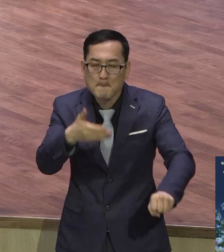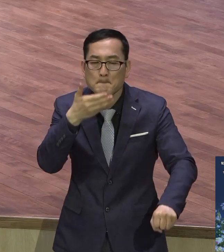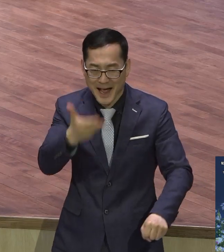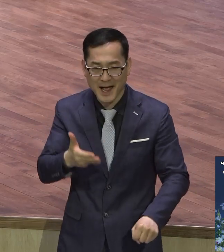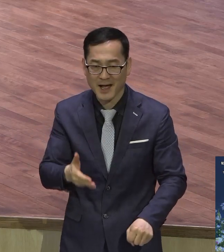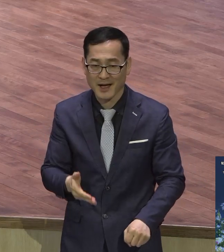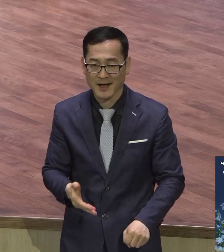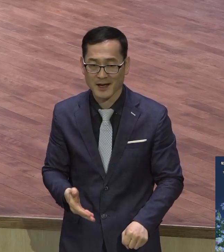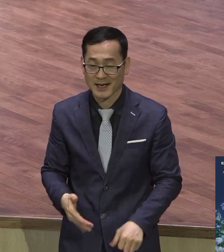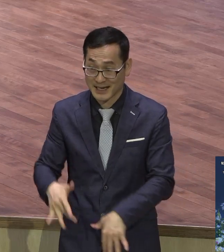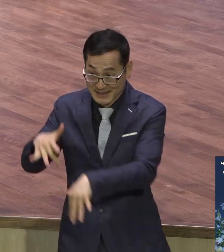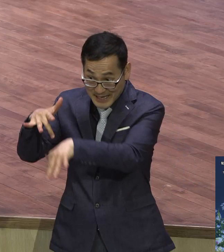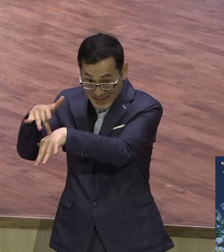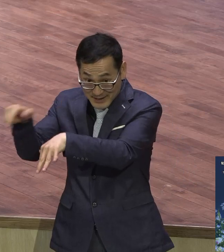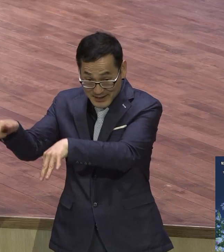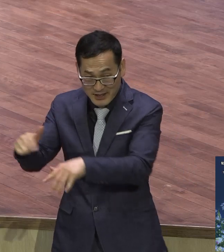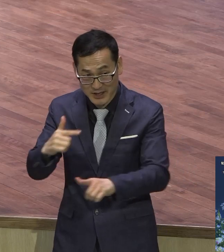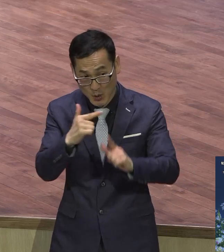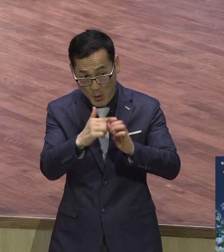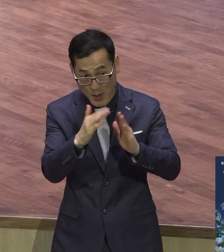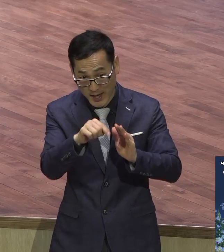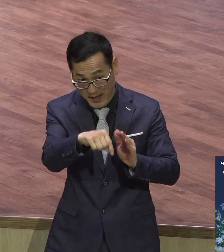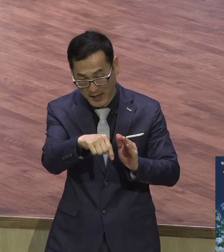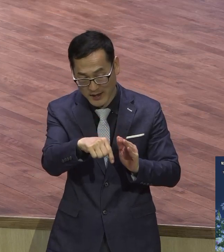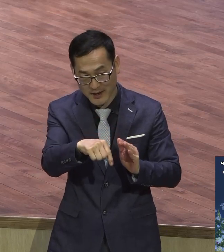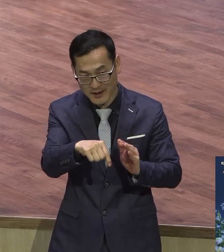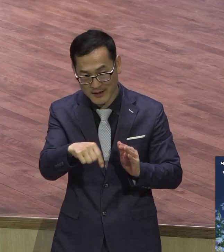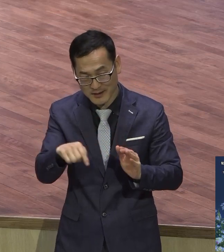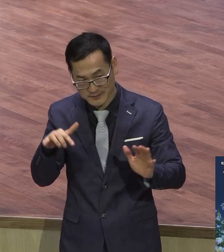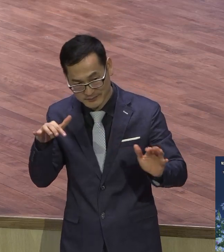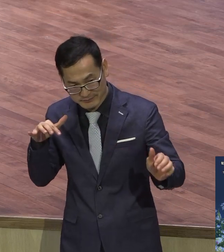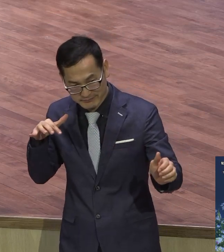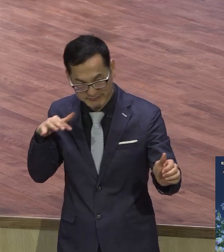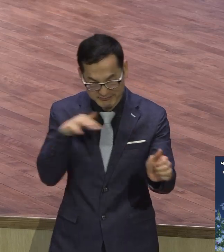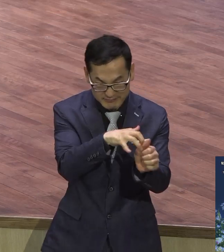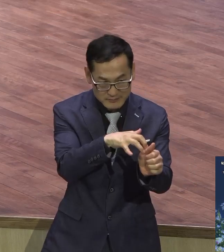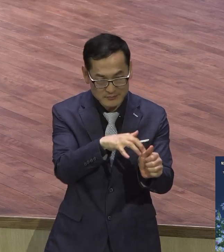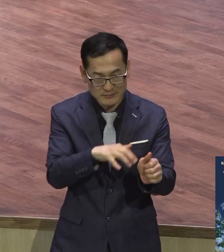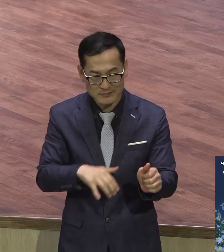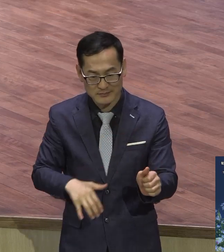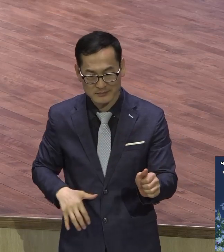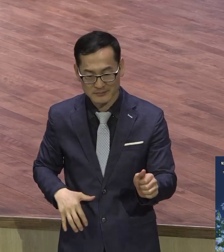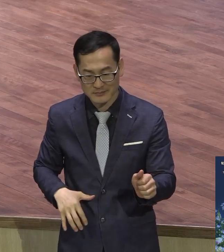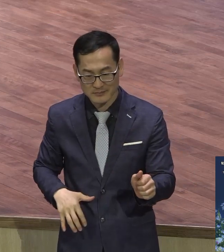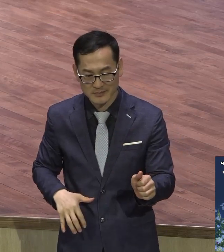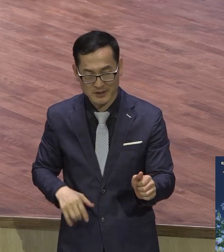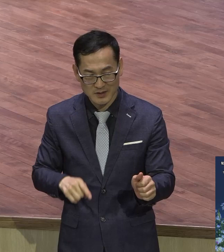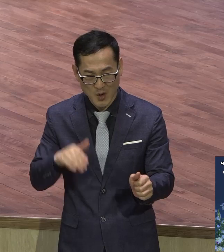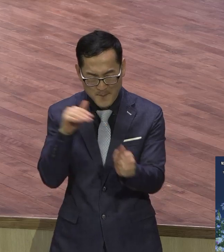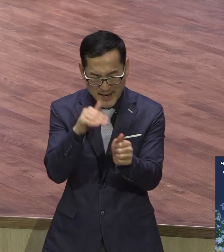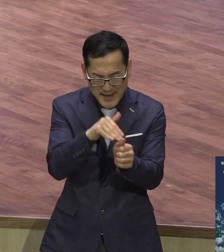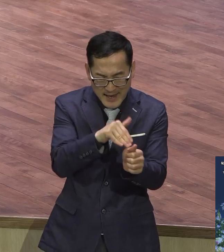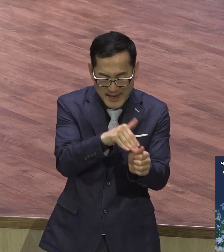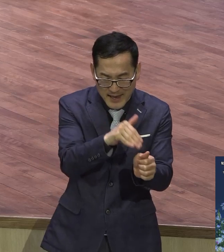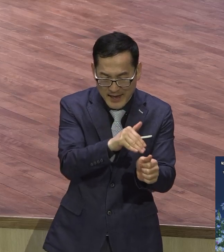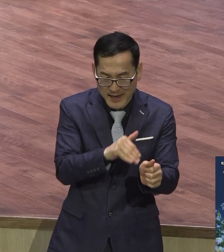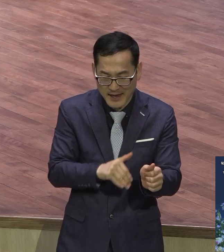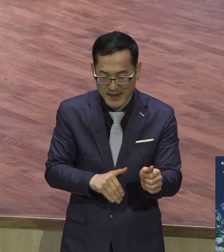교회들에게서 이 무기를 빼앗거나 그것에 사용을 제지하려고 최선을